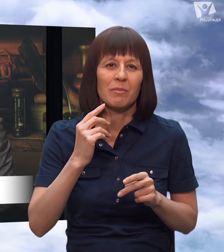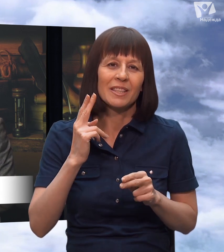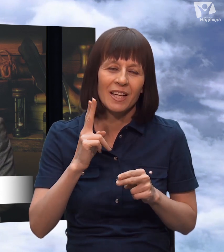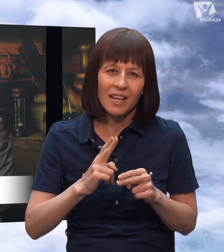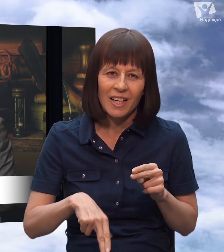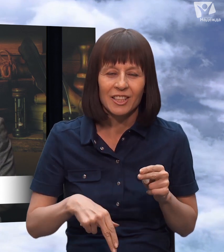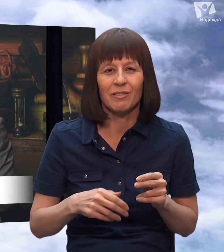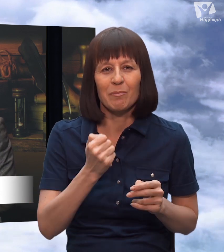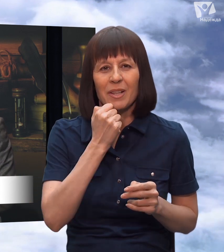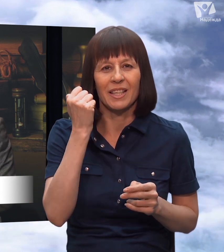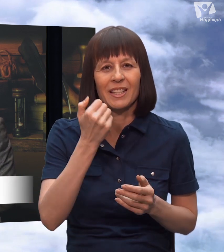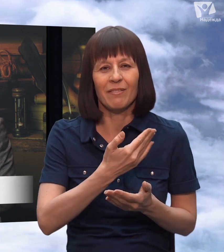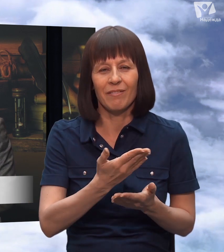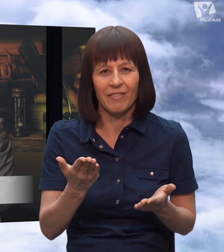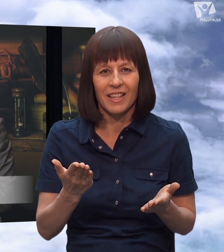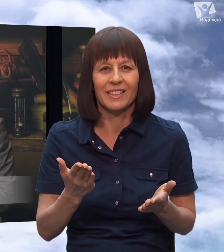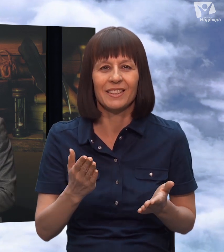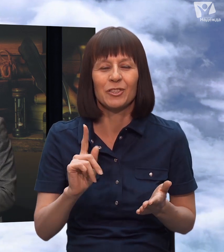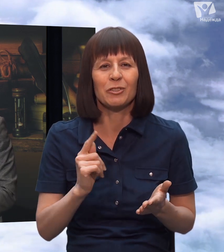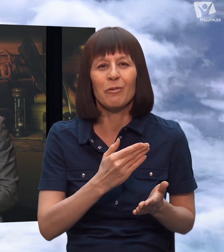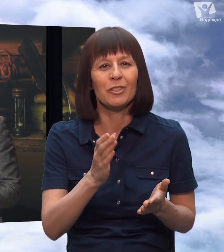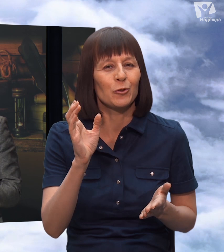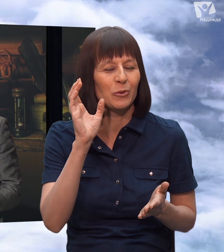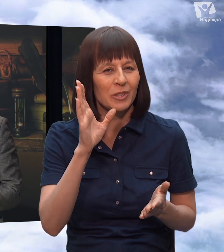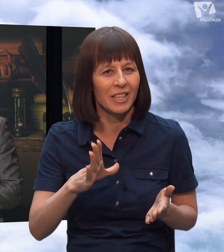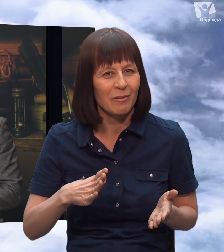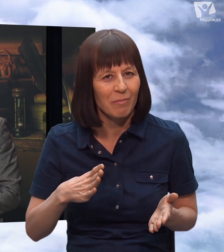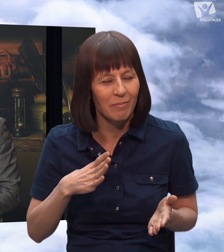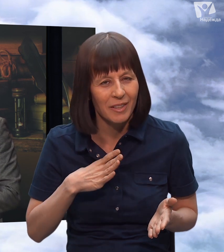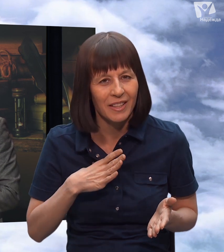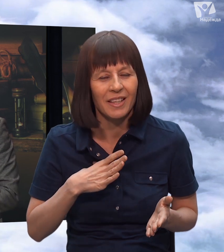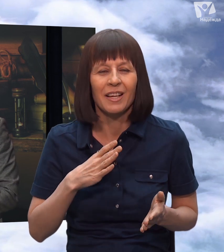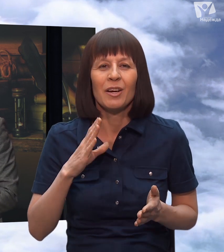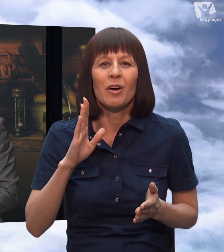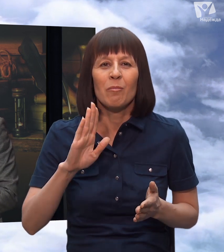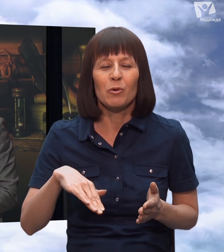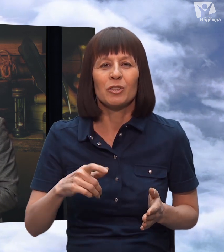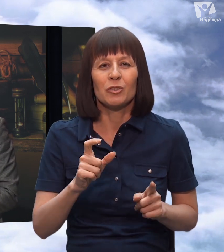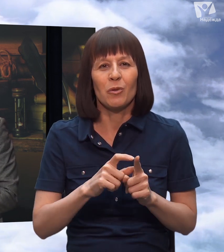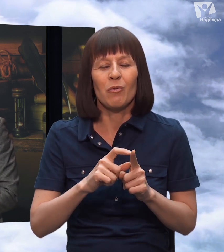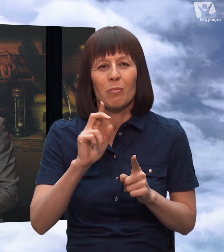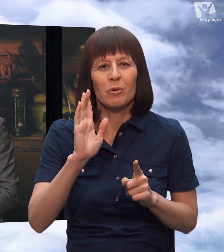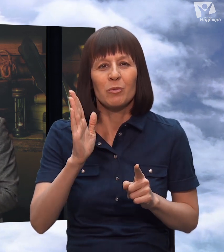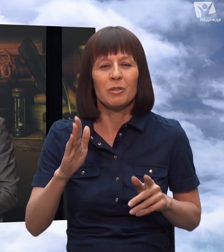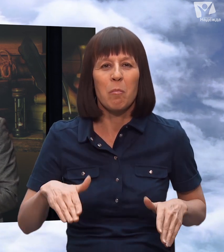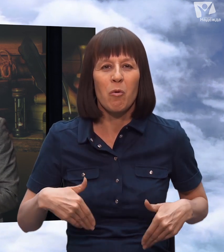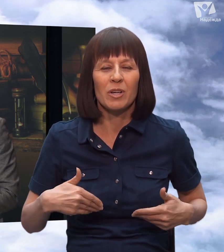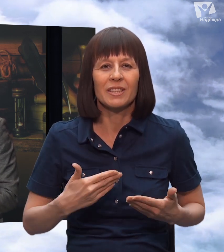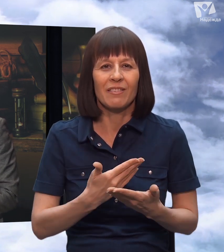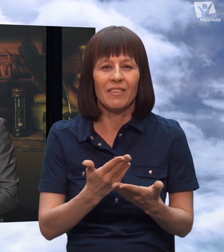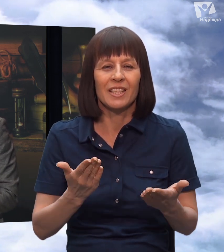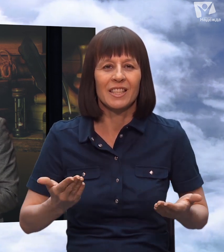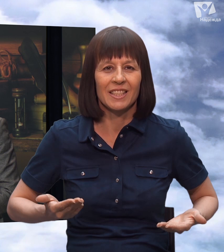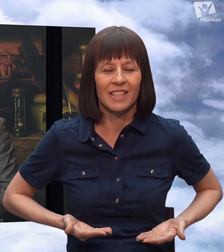урок благодарим вас за то что вы были с нами пусть слово божие будет живым и действенным для вас каждый день